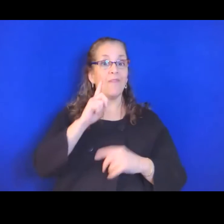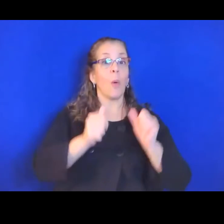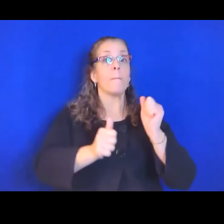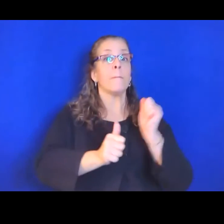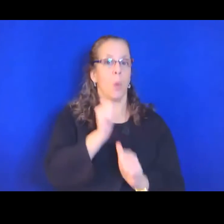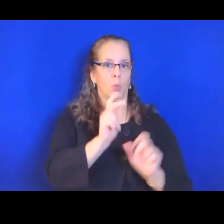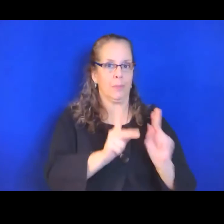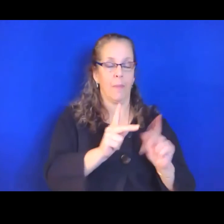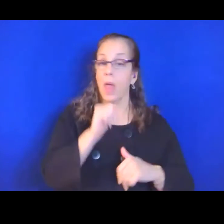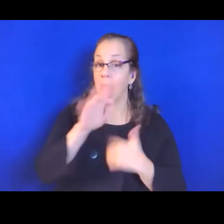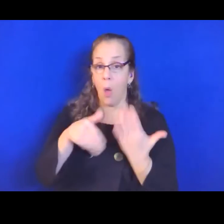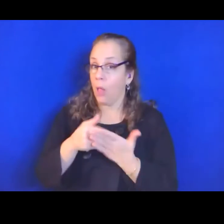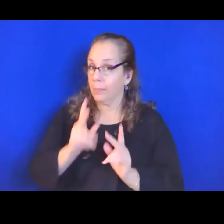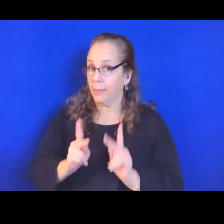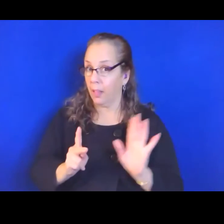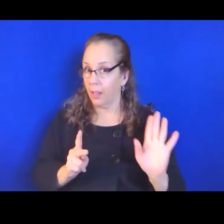化。